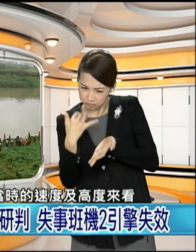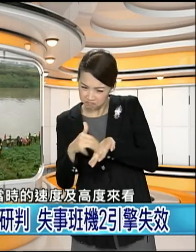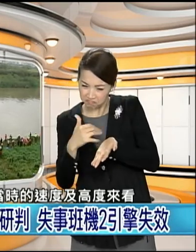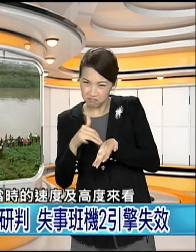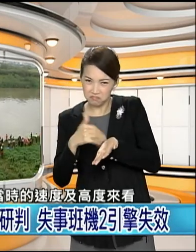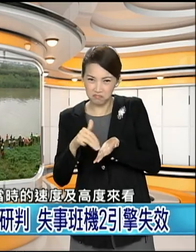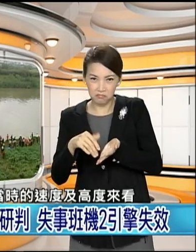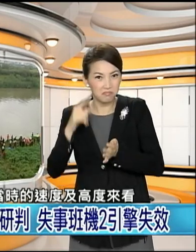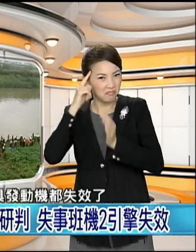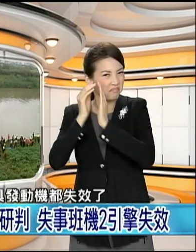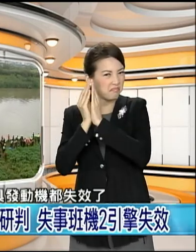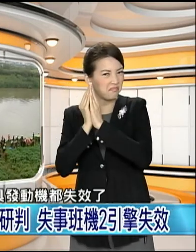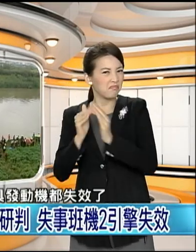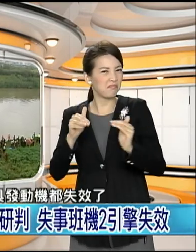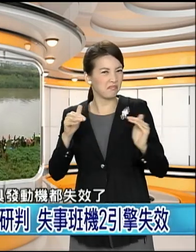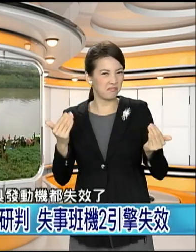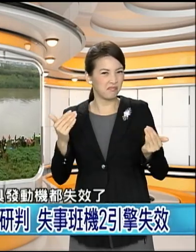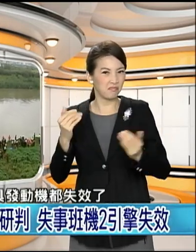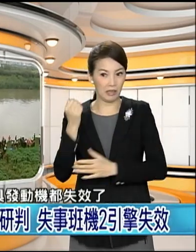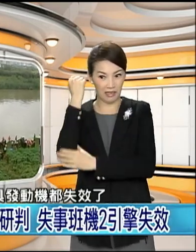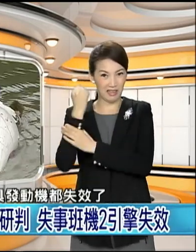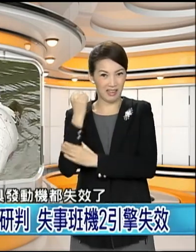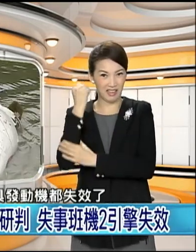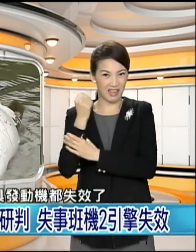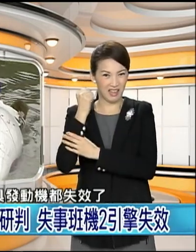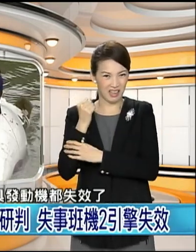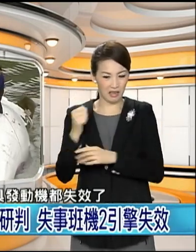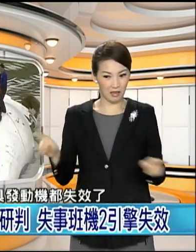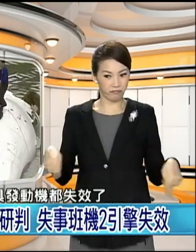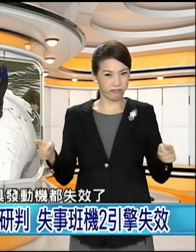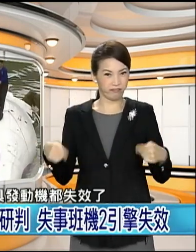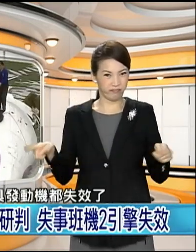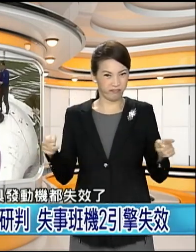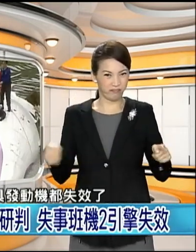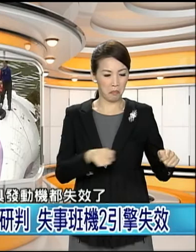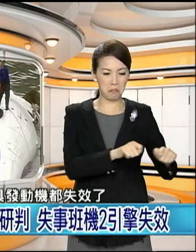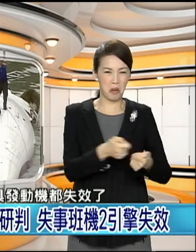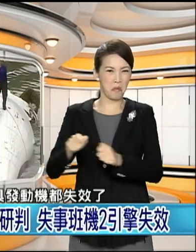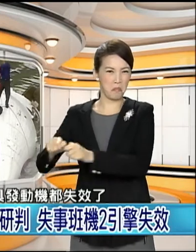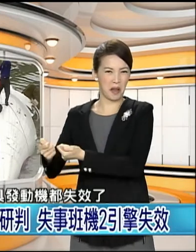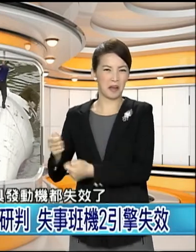度来看，应该是两具发动机都失效了。